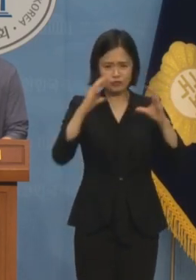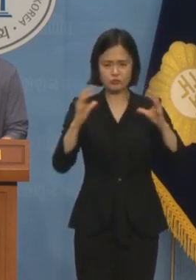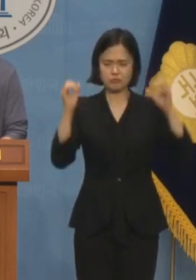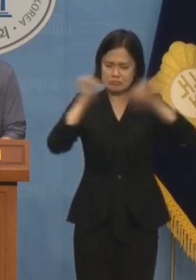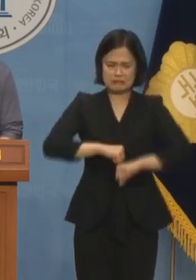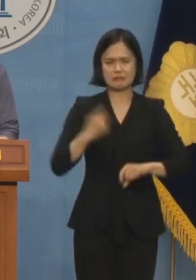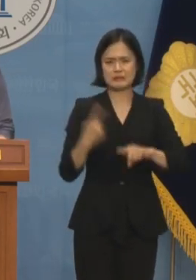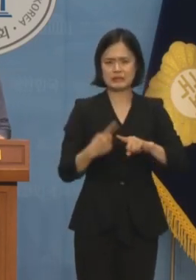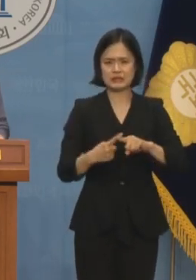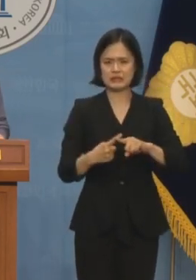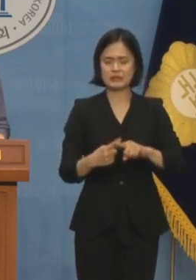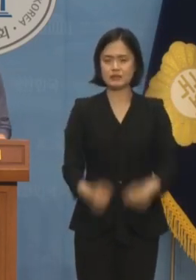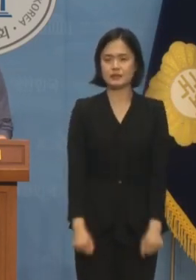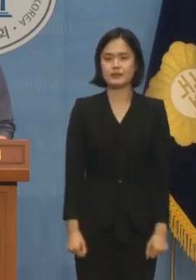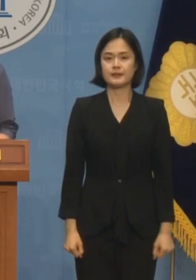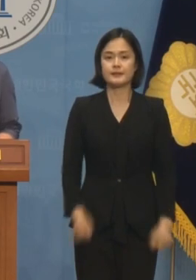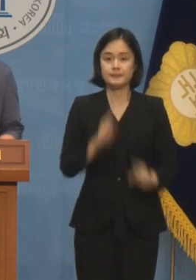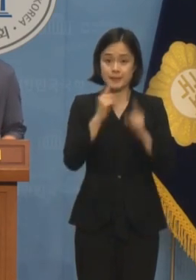이상입니다.